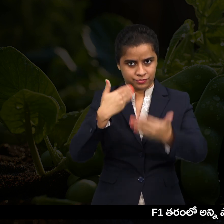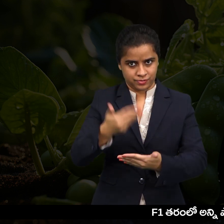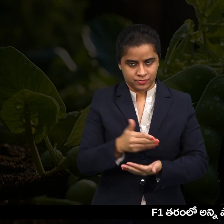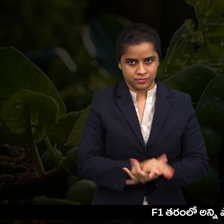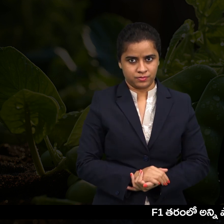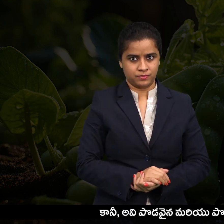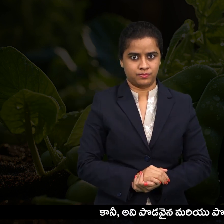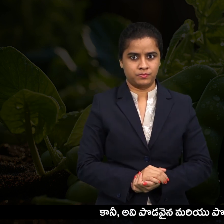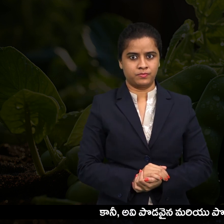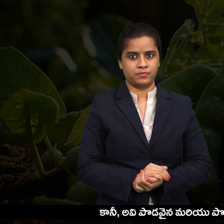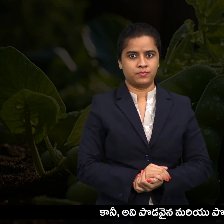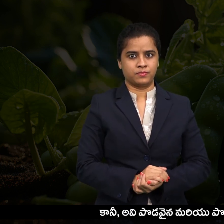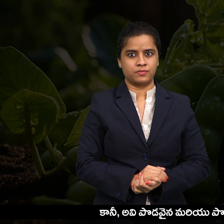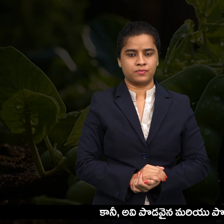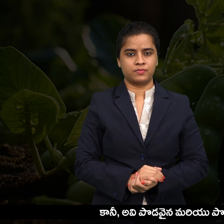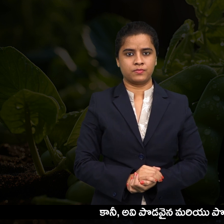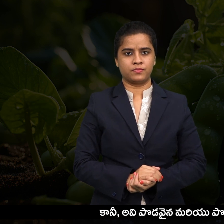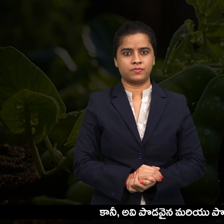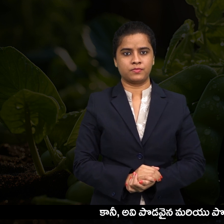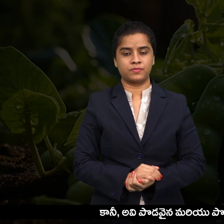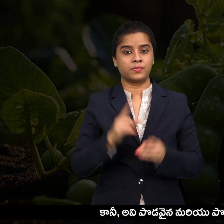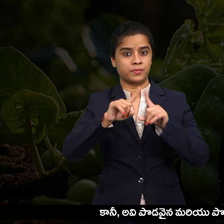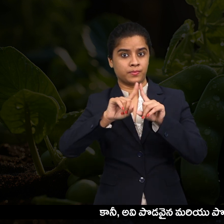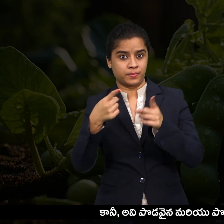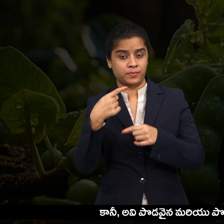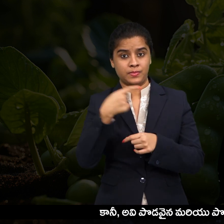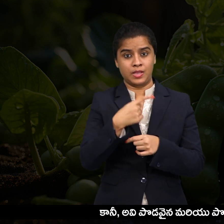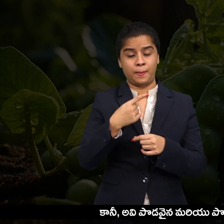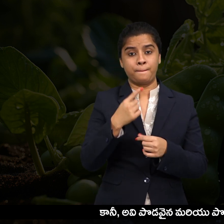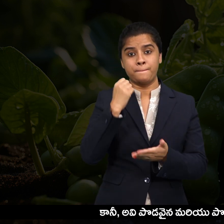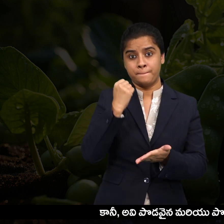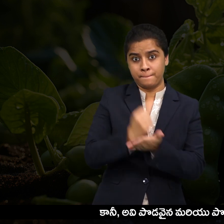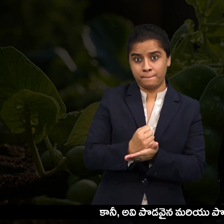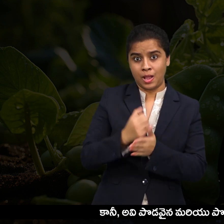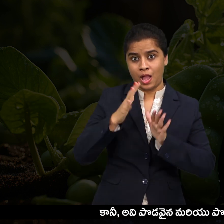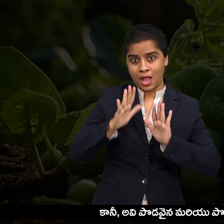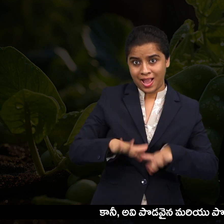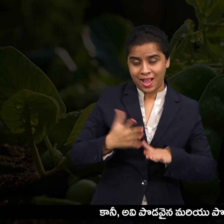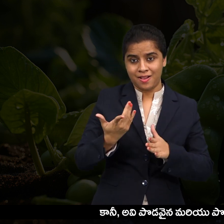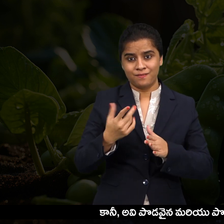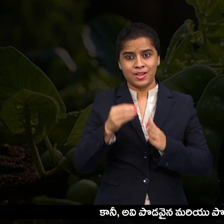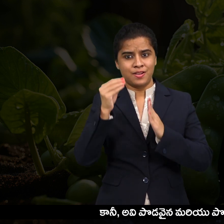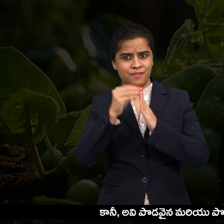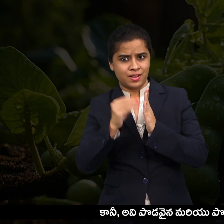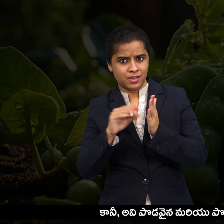ఏర్పడ్డాయి. కానీ అవి పొడవైన మరియు పొట్టి రెండింటికి కారకాలను కలిగి ఉంటాయి.